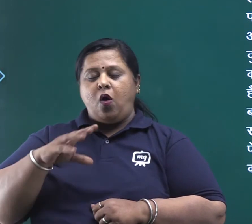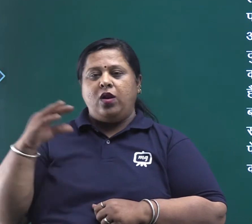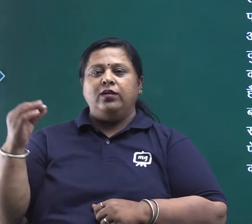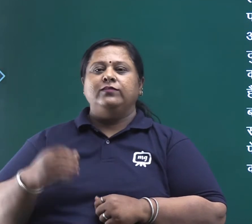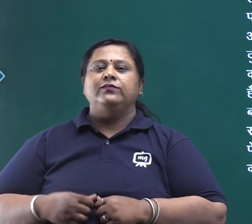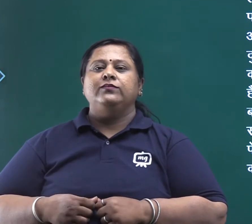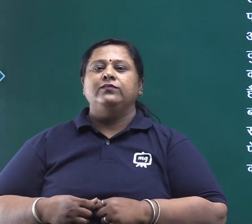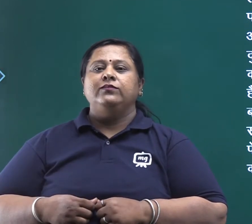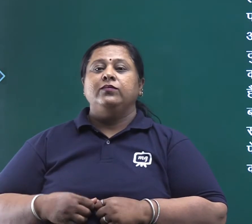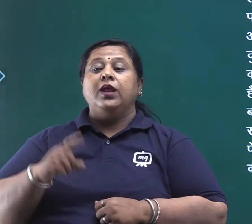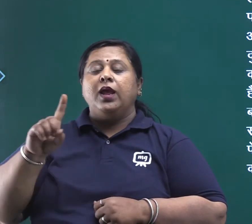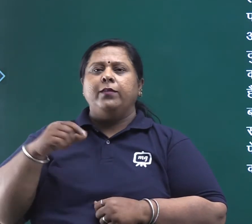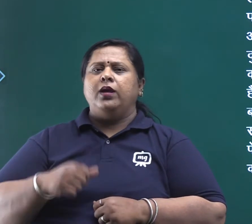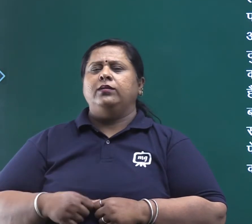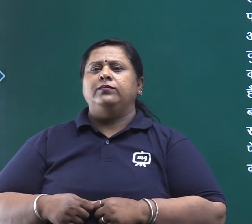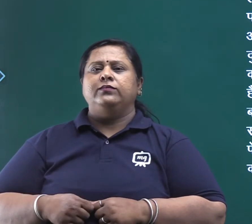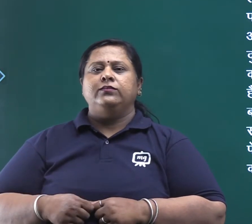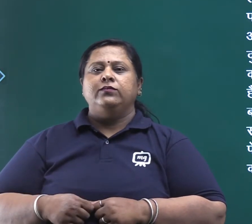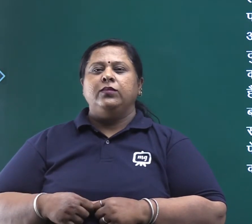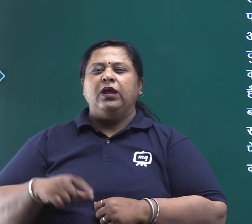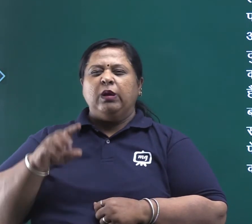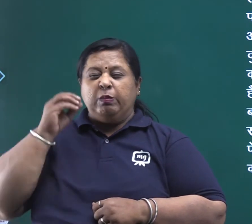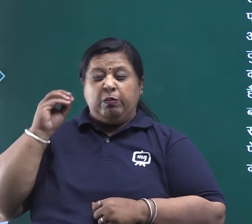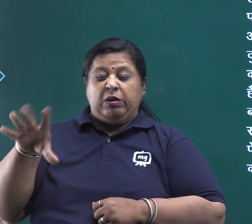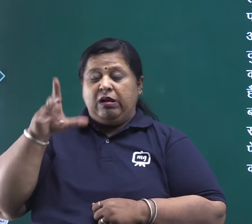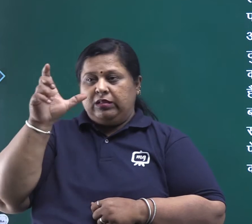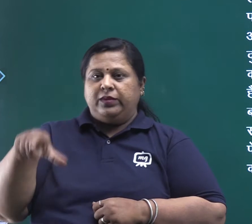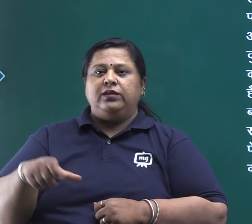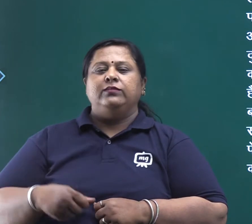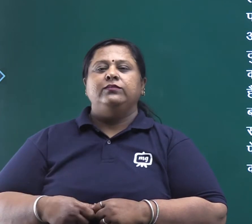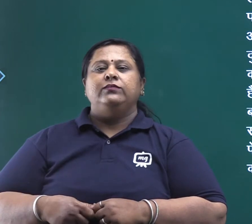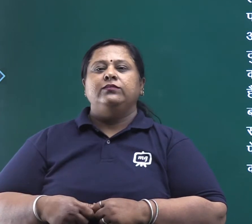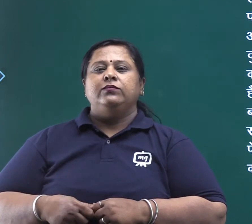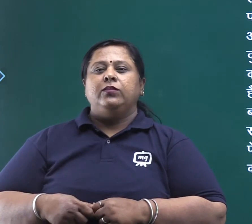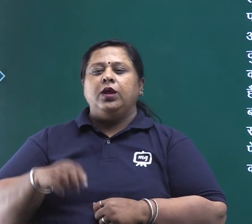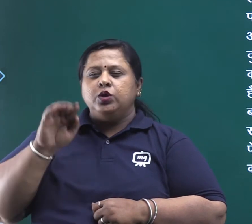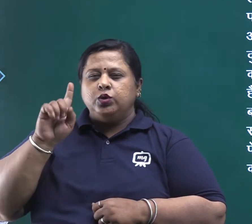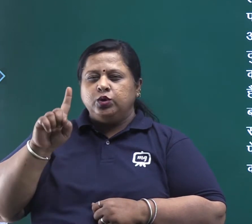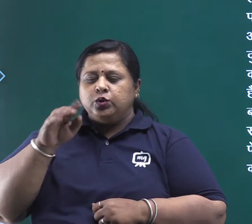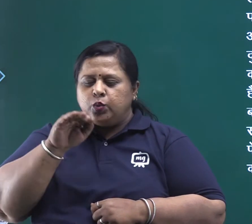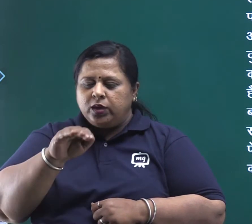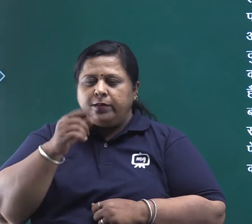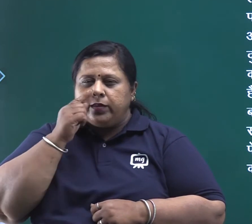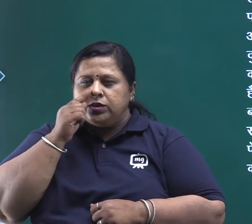और एक बार एक दुष्ट व्यक्ति एक छोटी बच्ची को